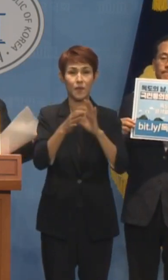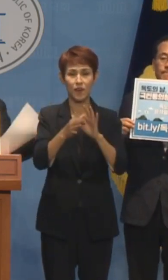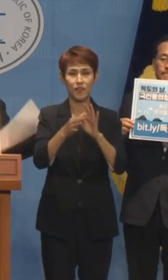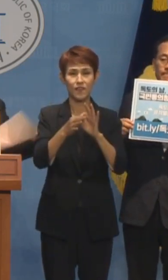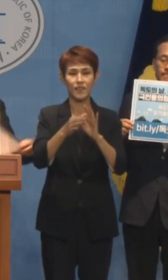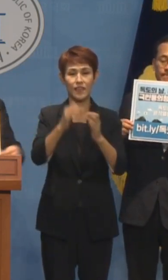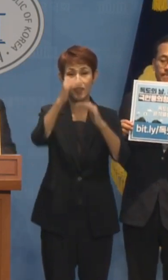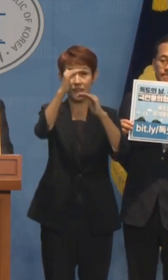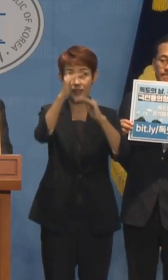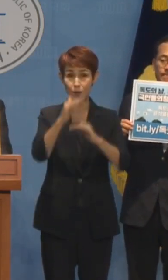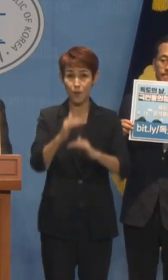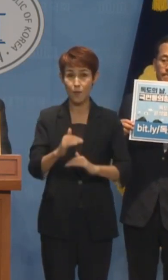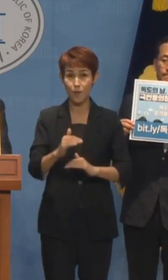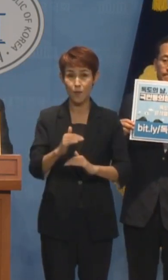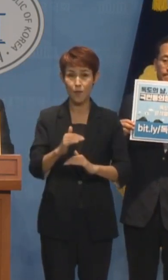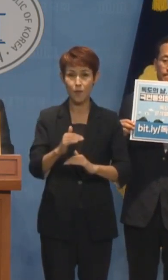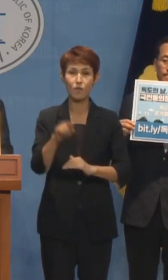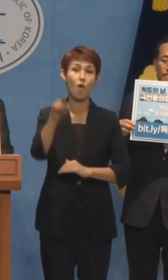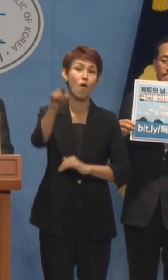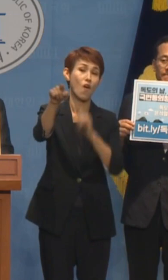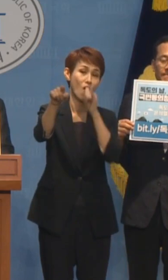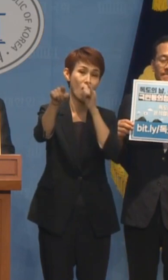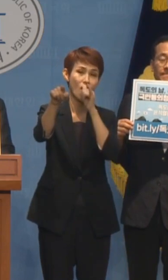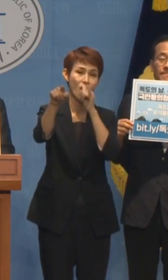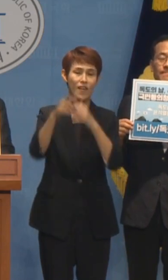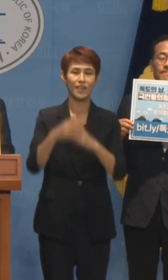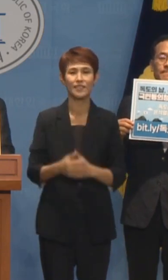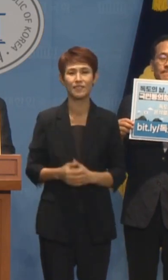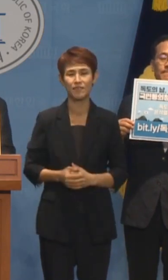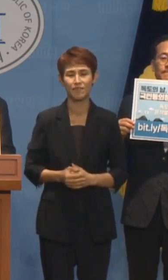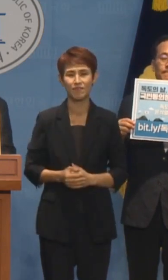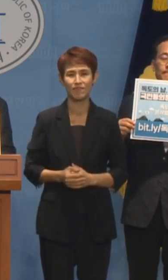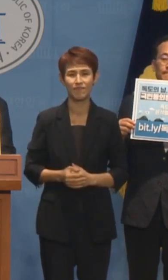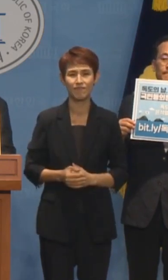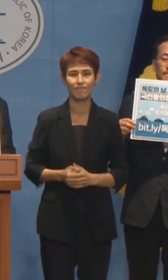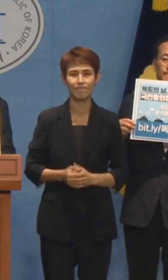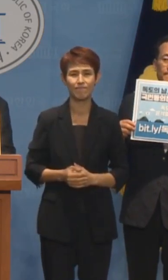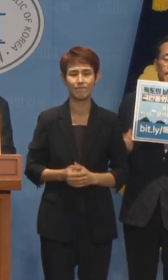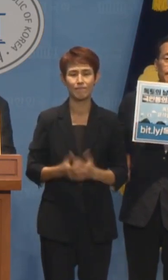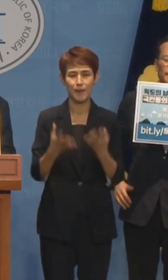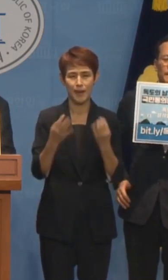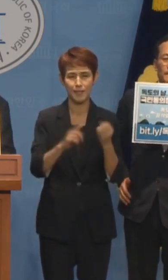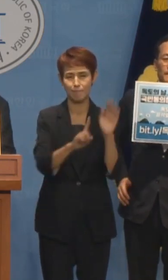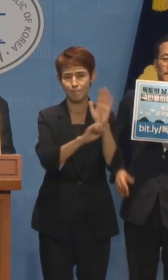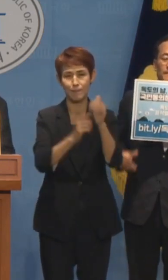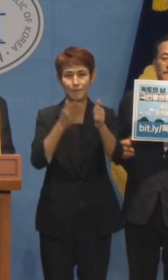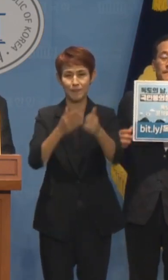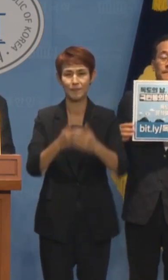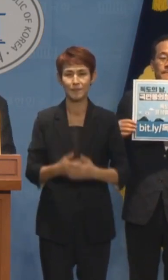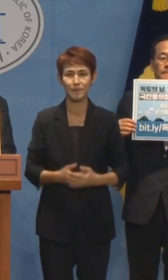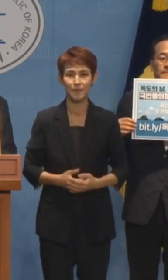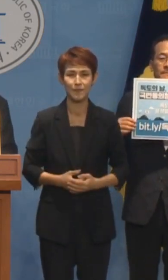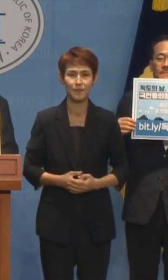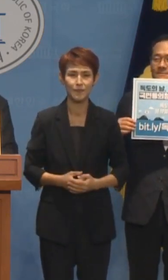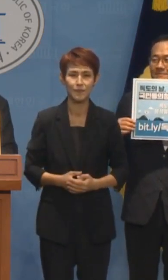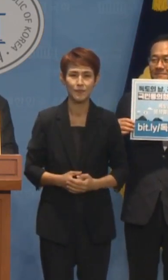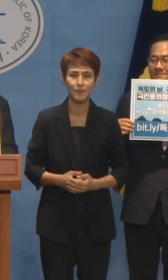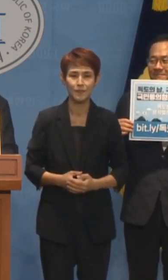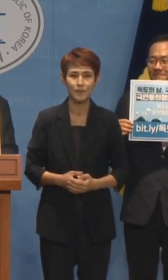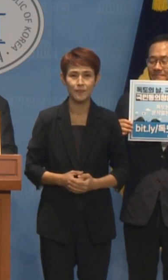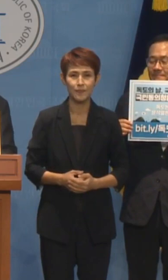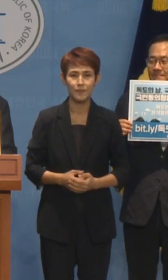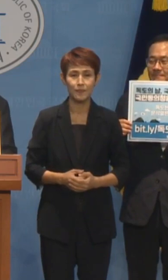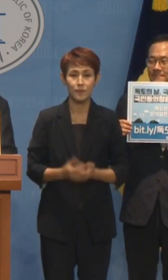내용 보도자료가 뒤에 있기 때문에 여러분들 많이 좀시면 좋겠고요 마지막으로 어